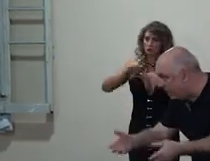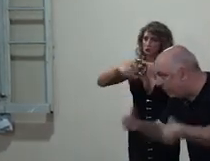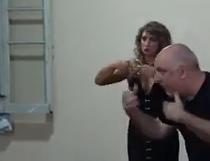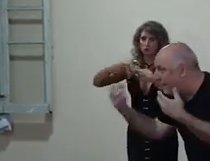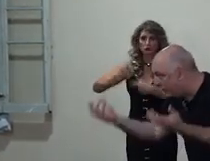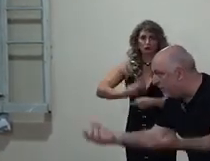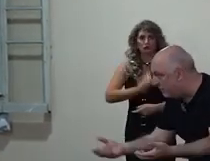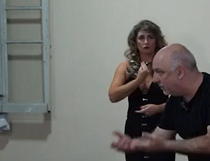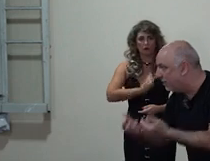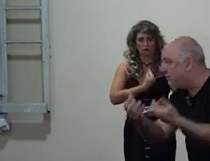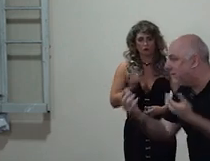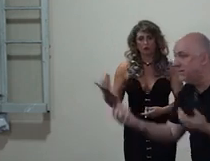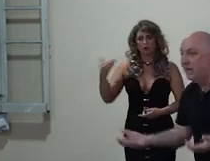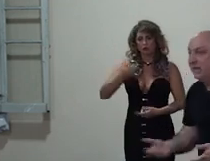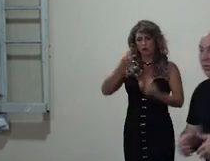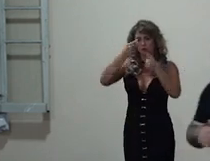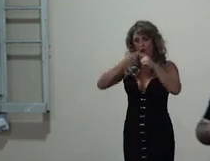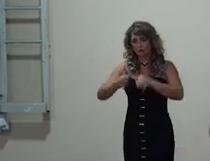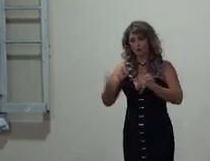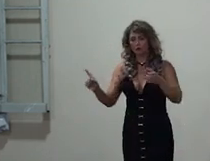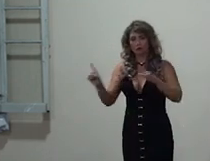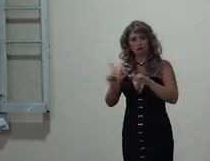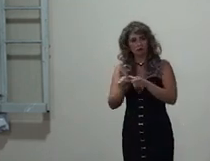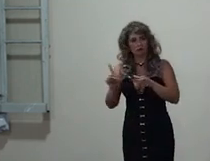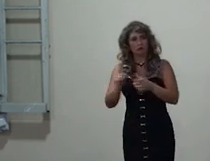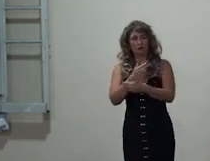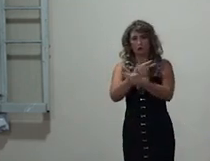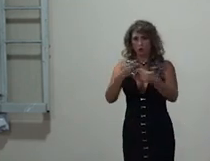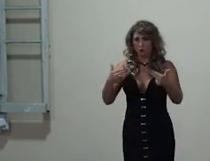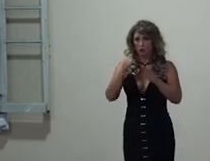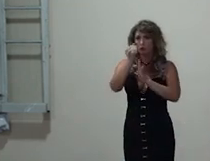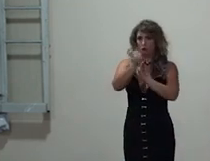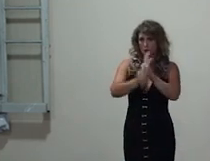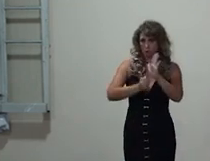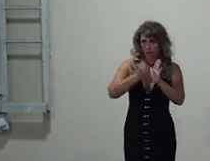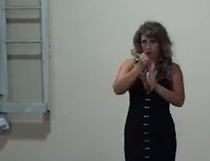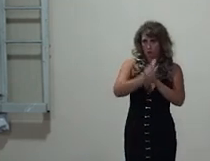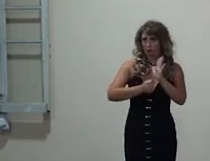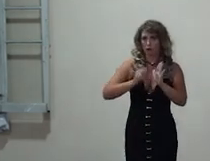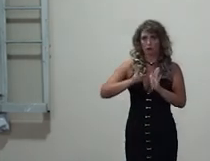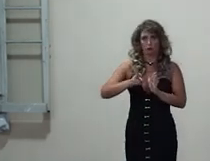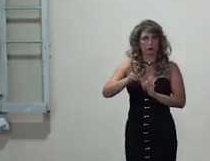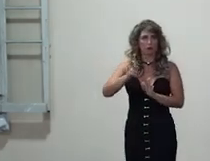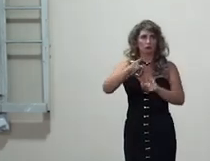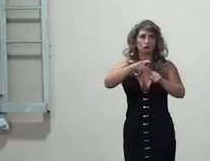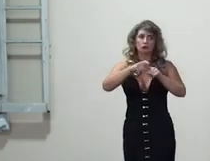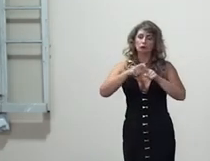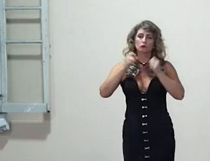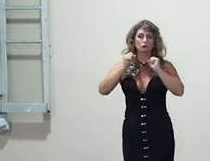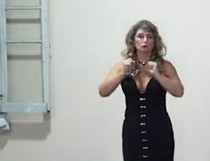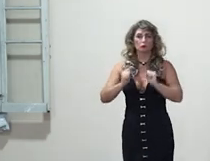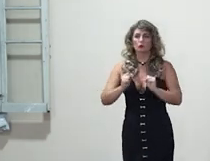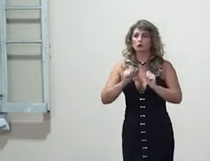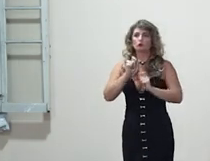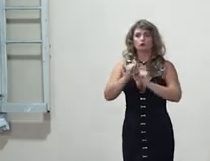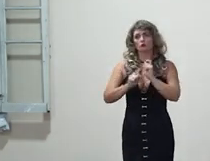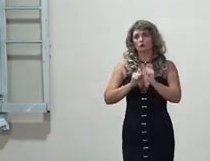estar aqui, várias vezes a gente se inseriu em coisas de Paranaguá, para que nós possamos,